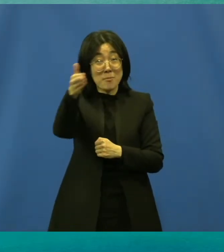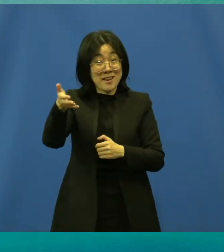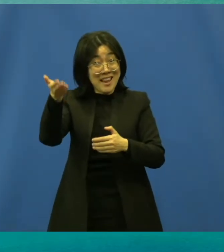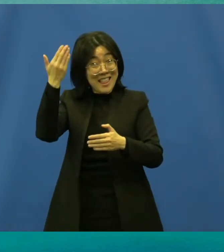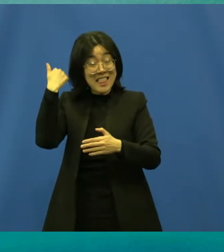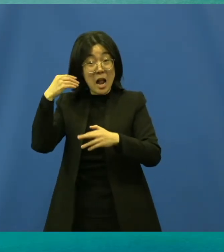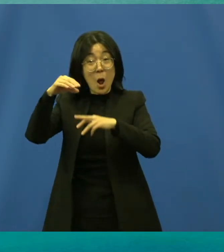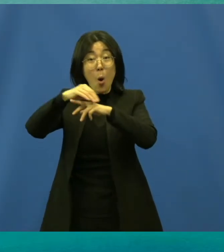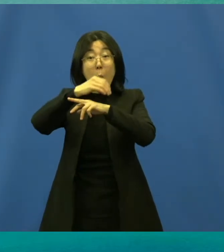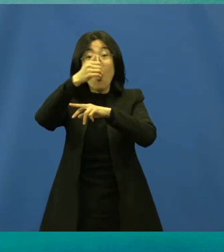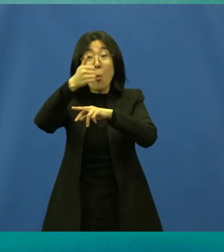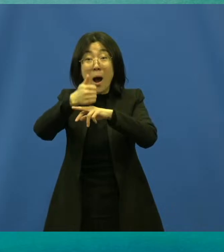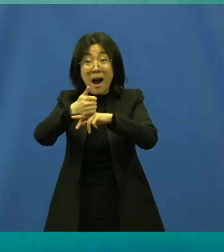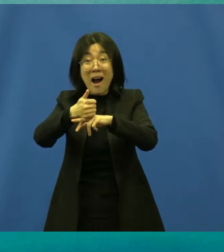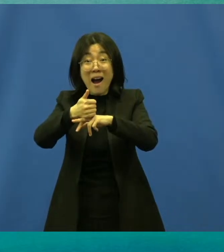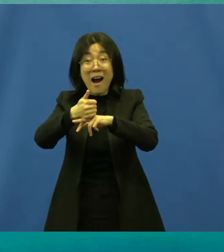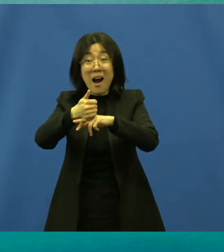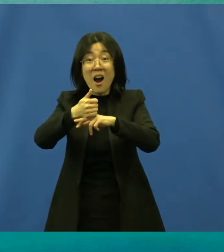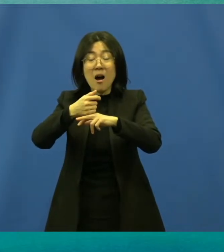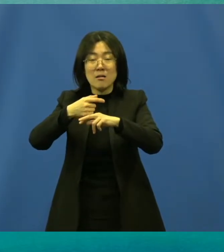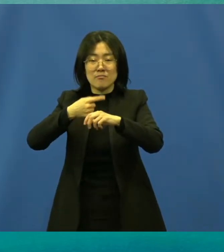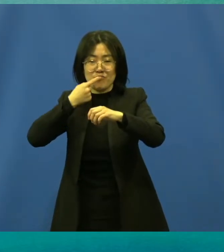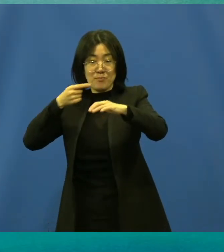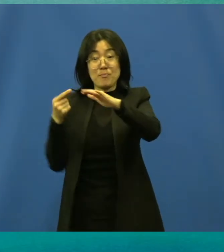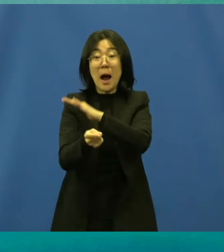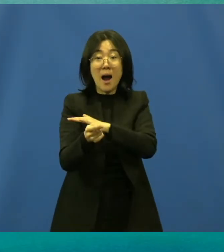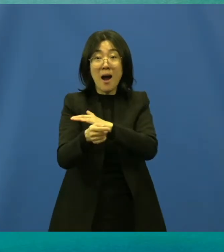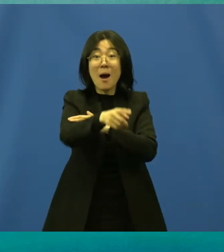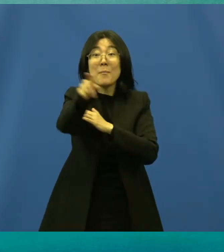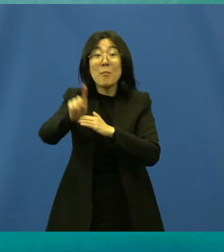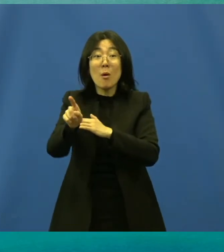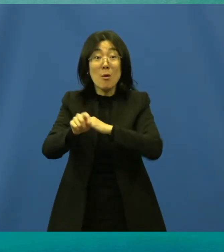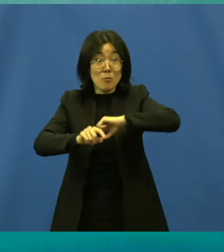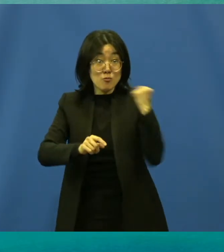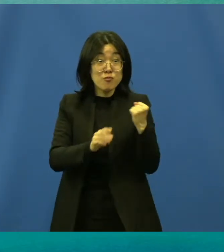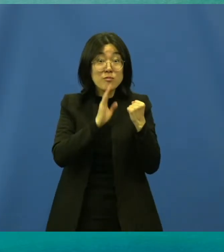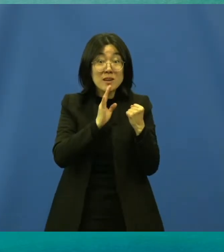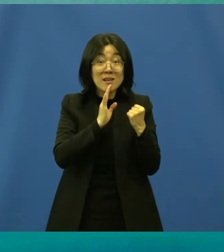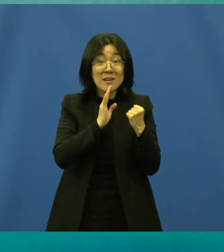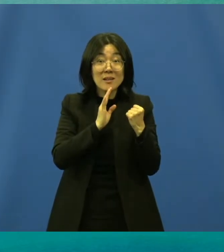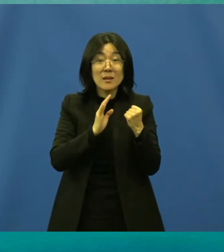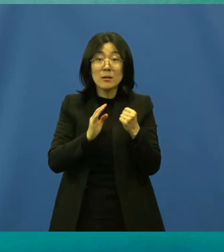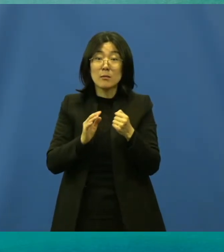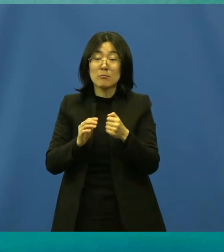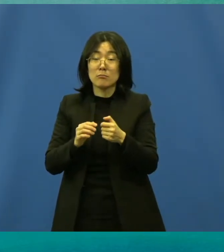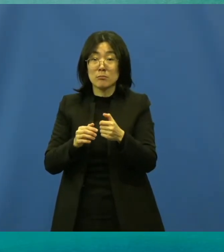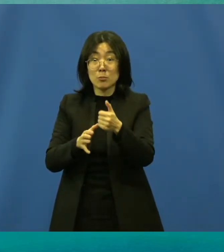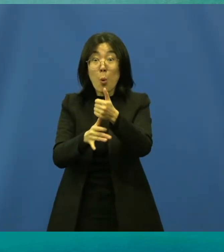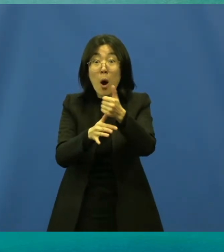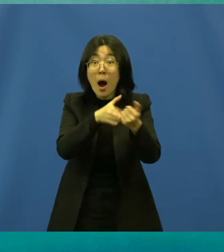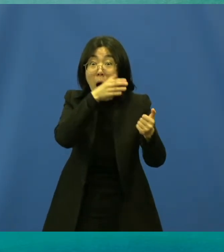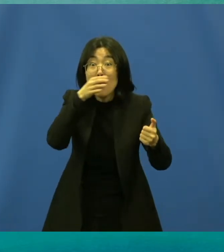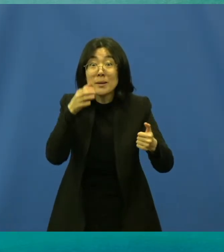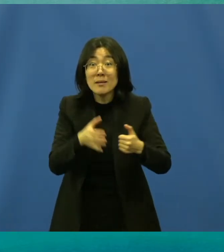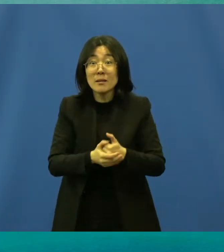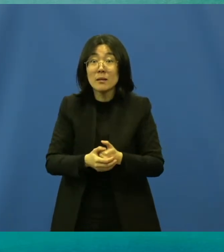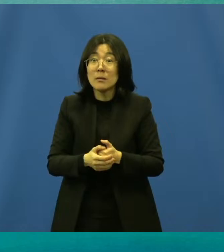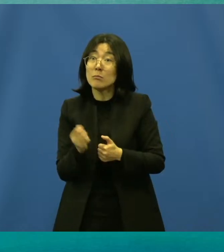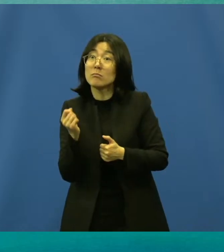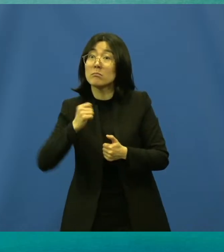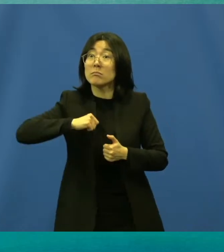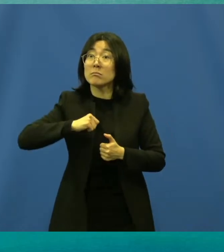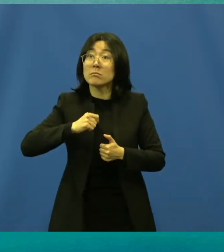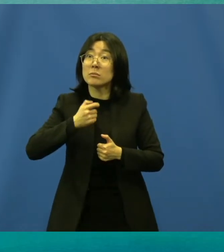그분은 왕 중의 왕이십니다. 하늘과 땅의 권세를 가지신 분이십니다. 모든 만물이 그의 발